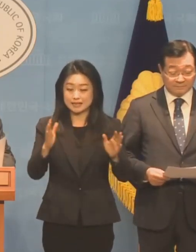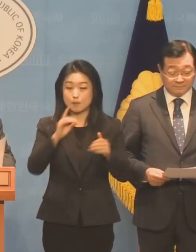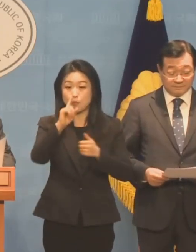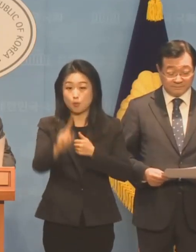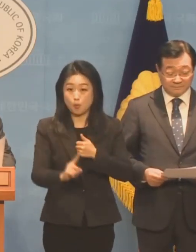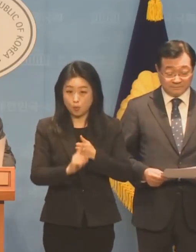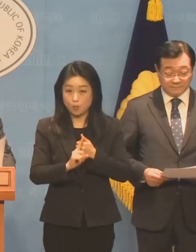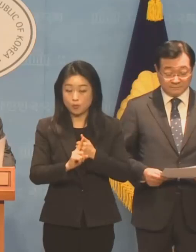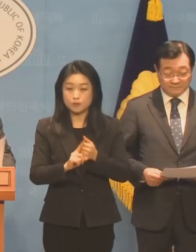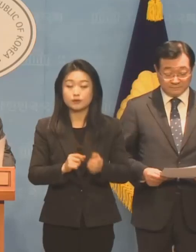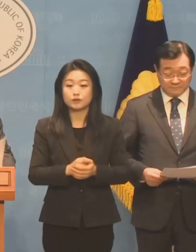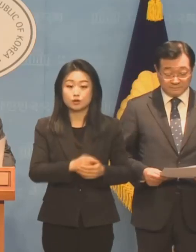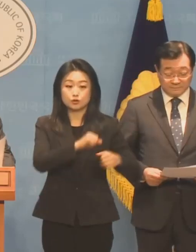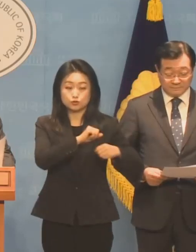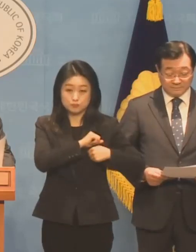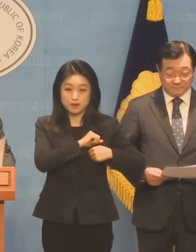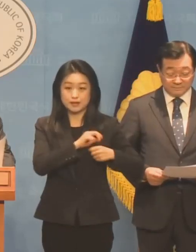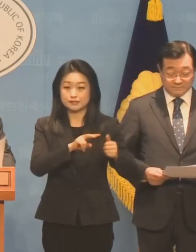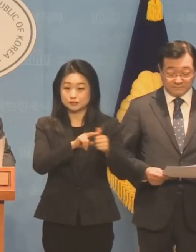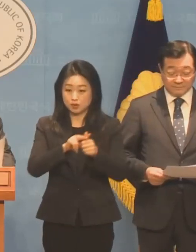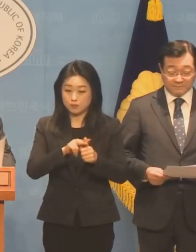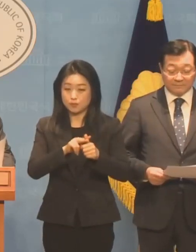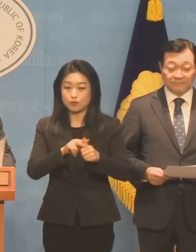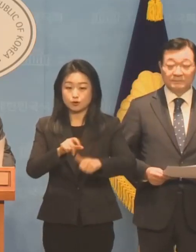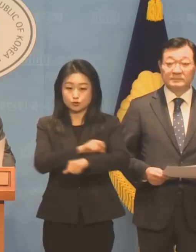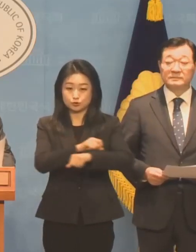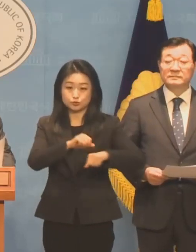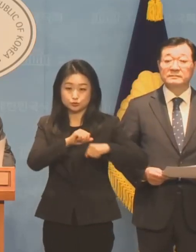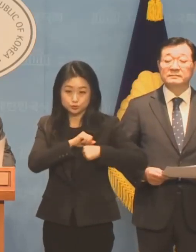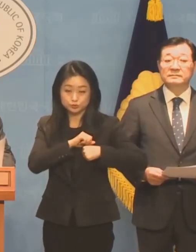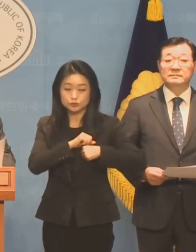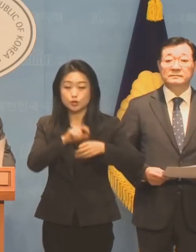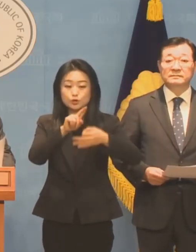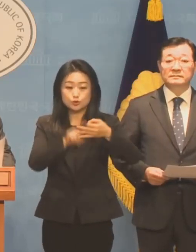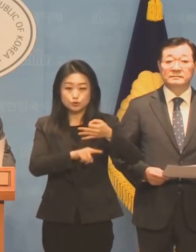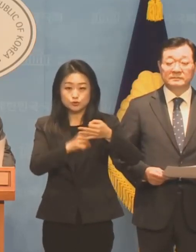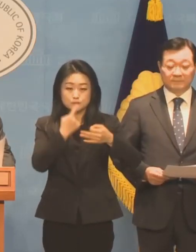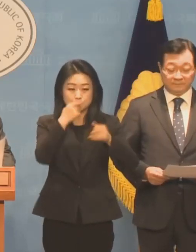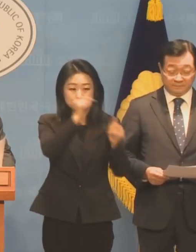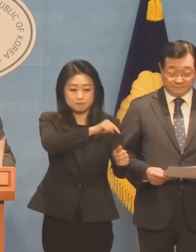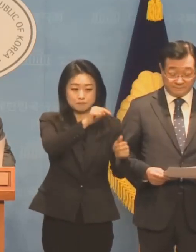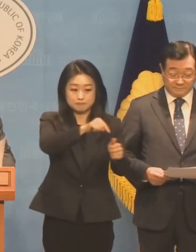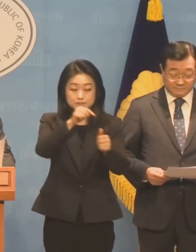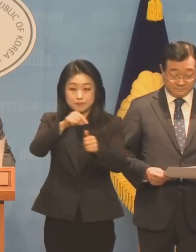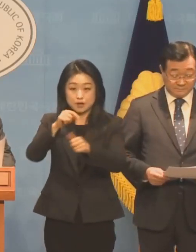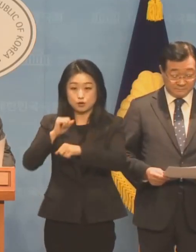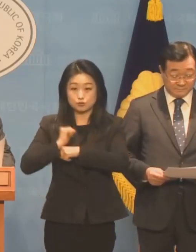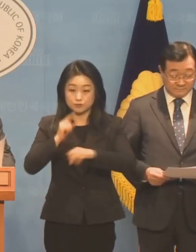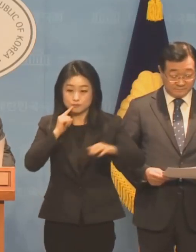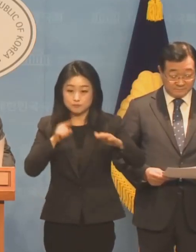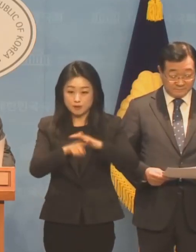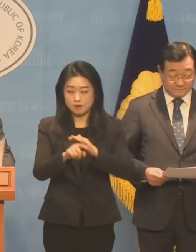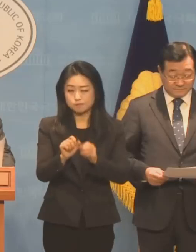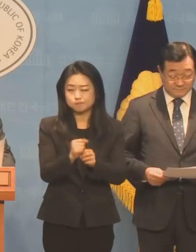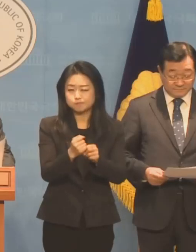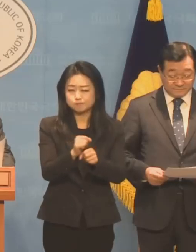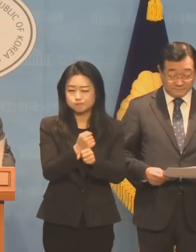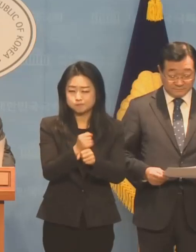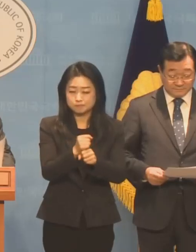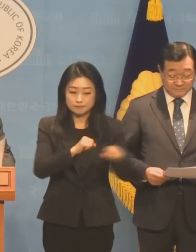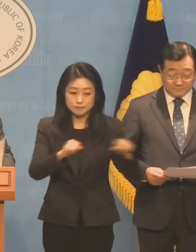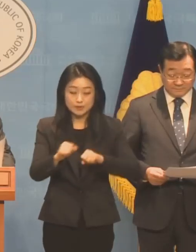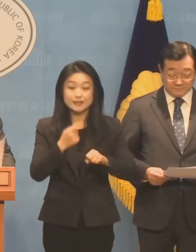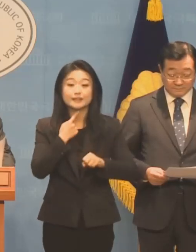국방부와 방첩사, 정보사, 특전사 등 윤석열의 지휘 아래 비상계엄을 사전에 모의하고